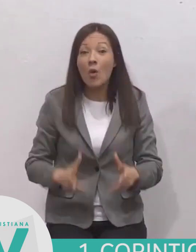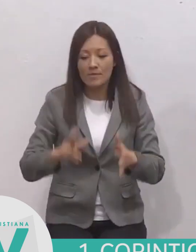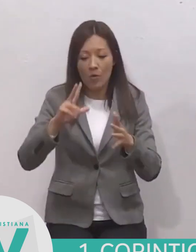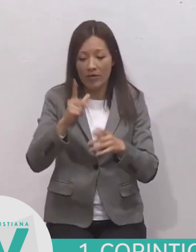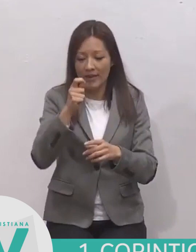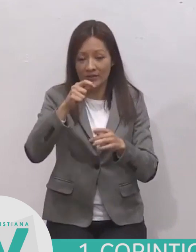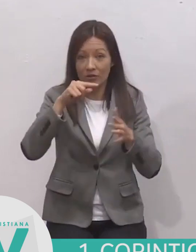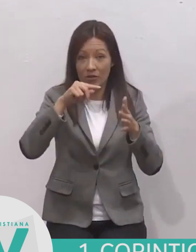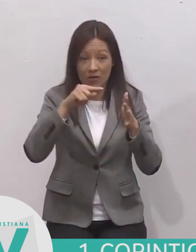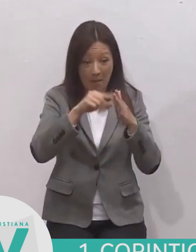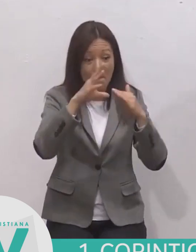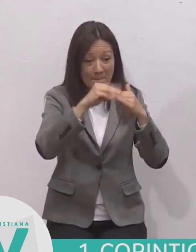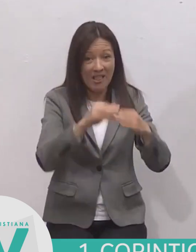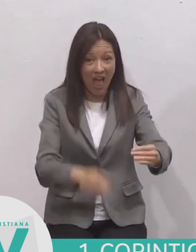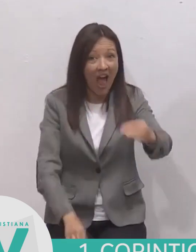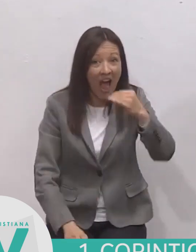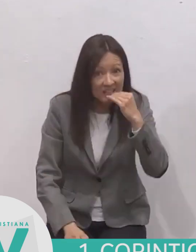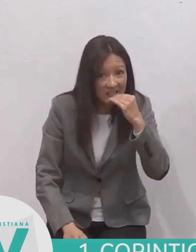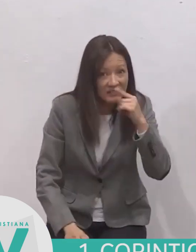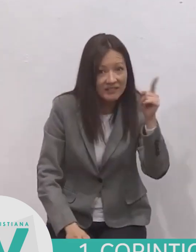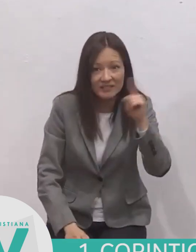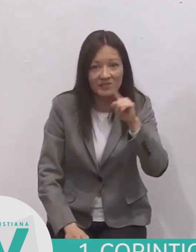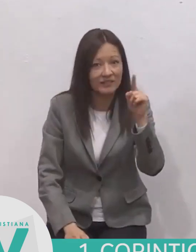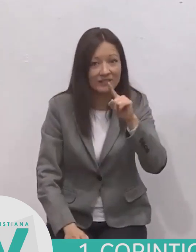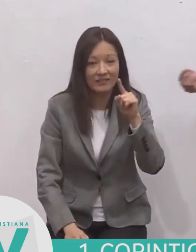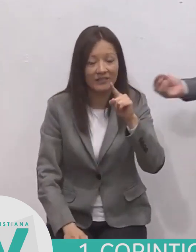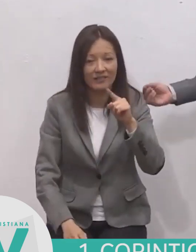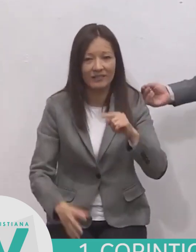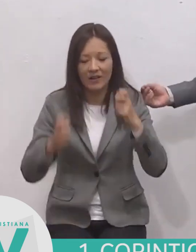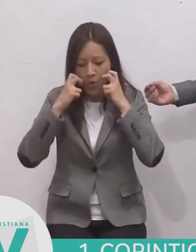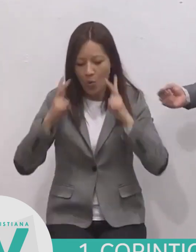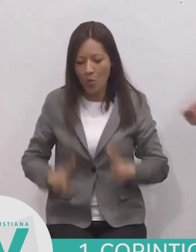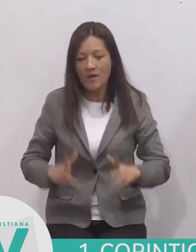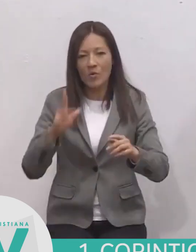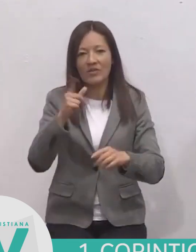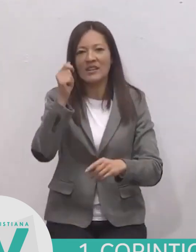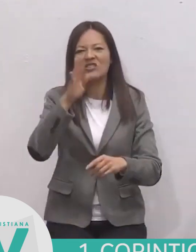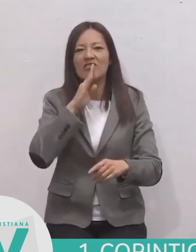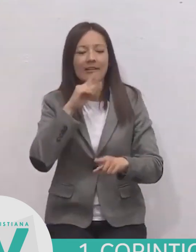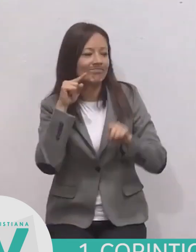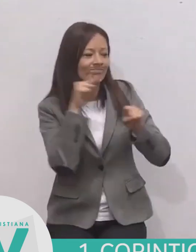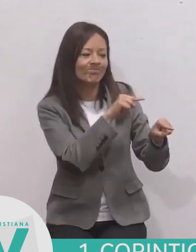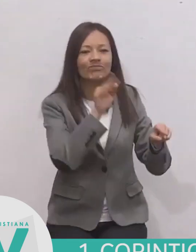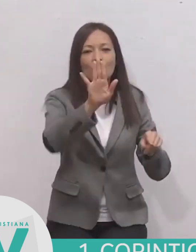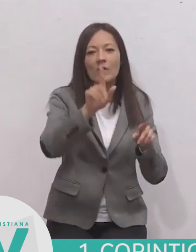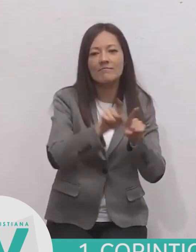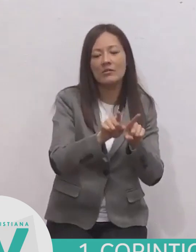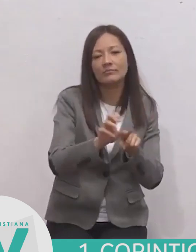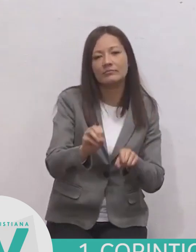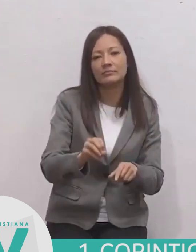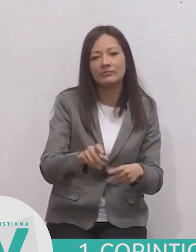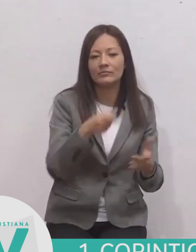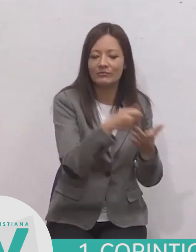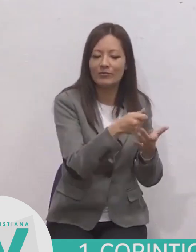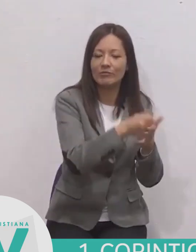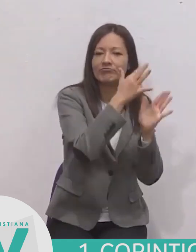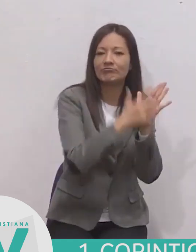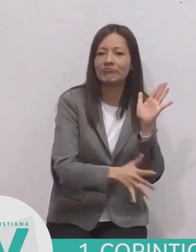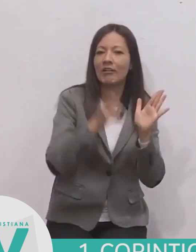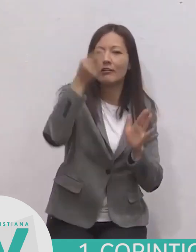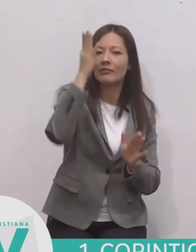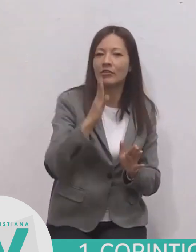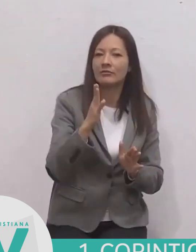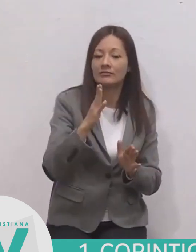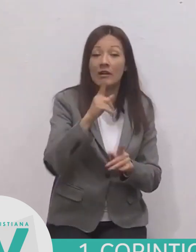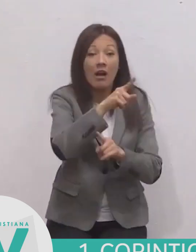pan con el cual estamos recordando. El cuerpo de Cristo es su hermano, que fue comprado con la sangre del Señor. Si alguno tuviere